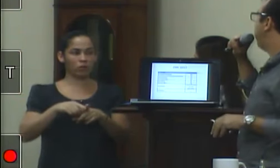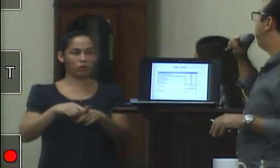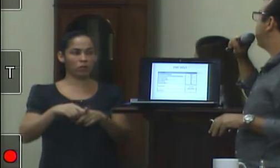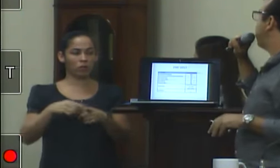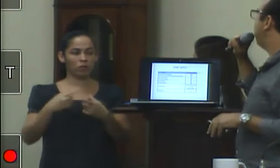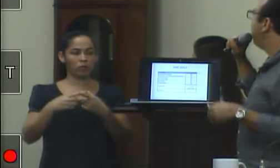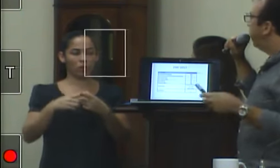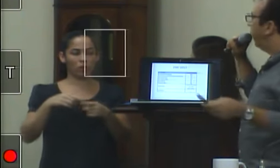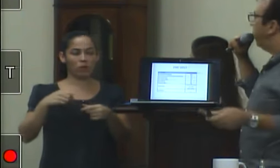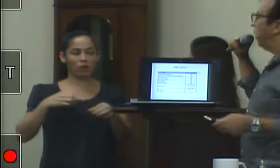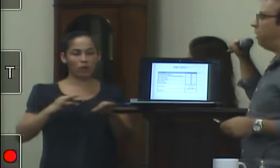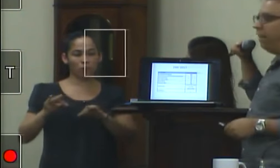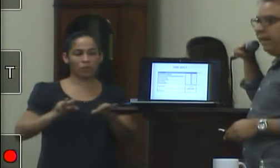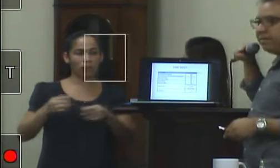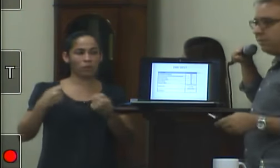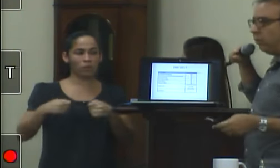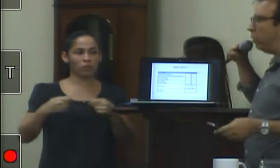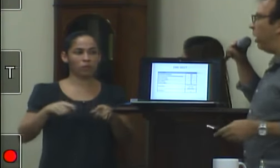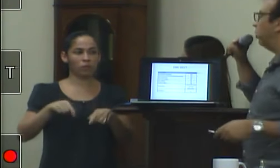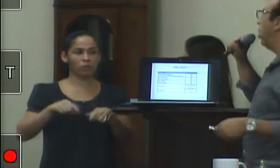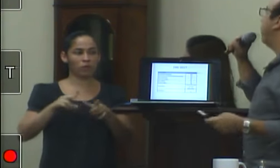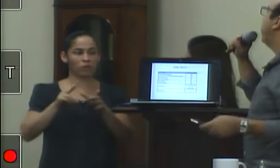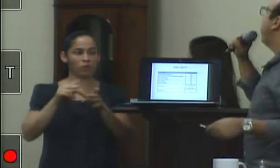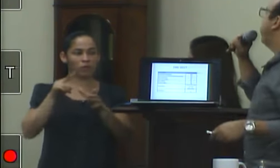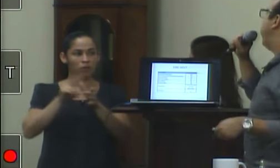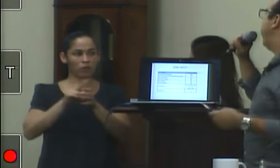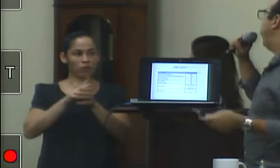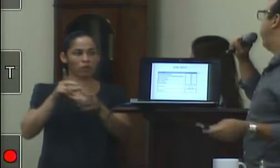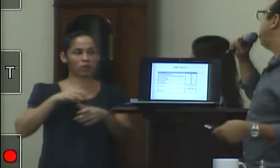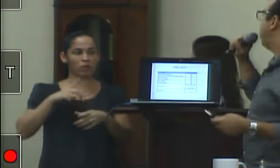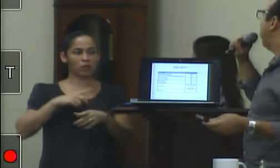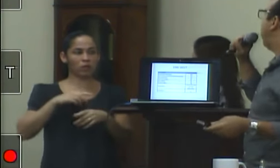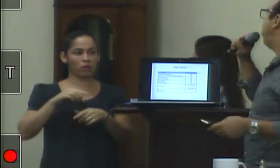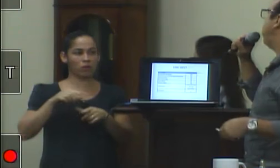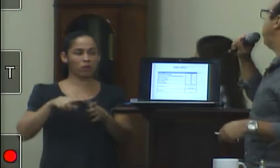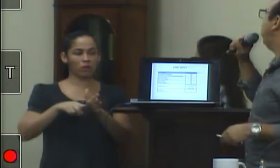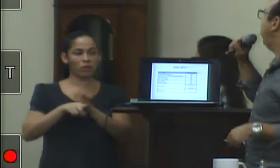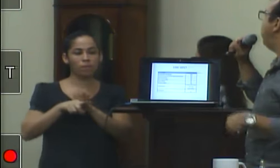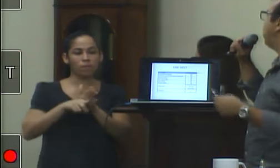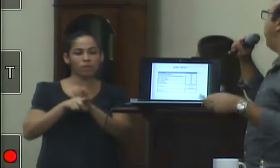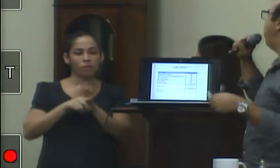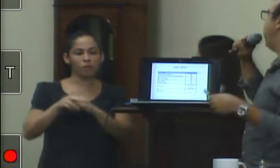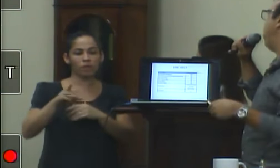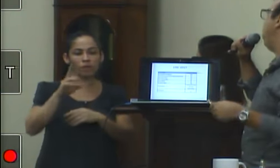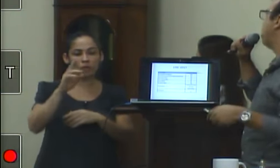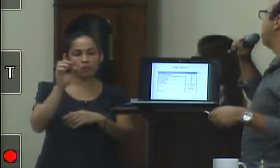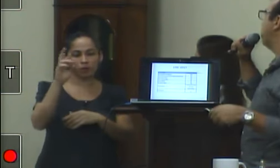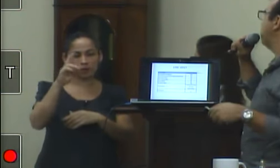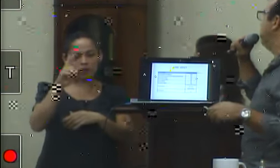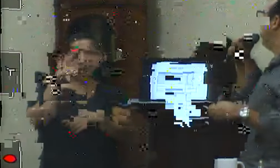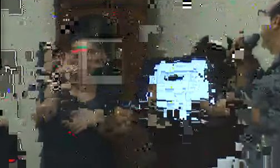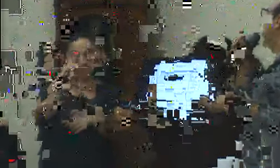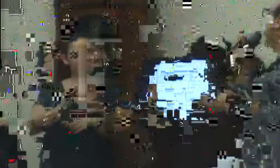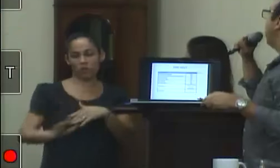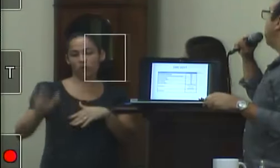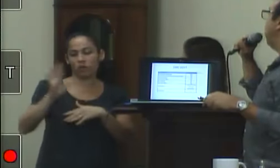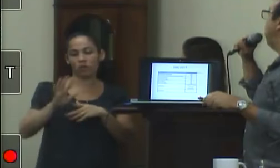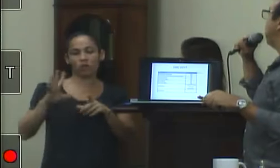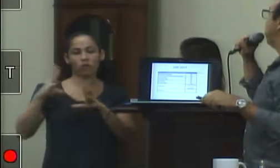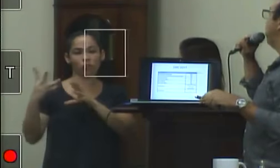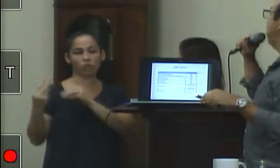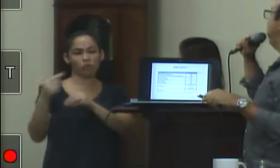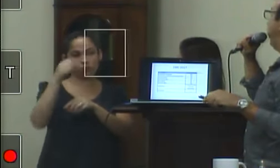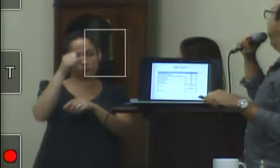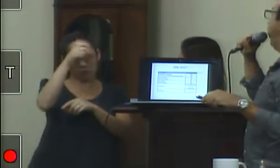parâmetro preconizado, lembrando que Valença tem um laboratório, né, regional que serve para outros municípios. Nós